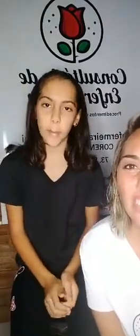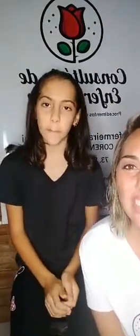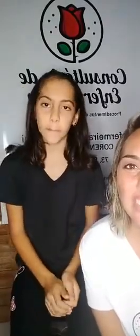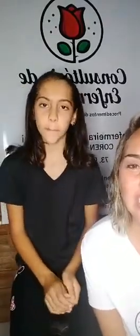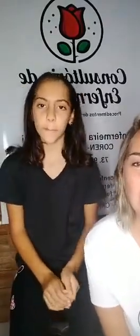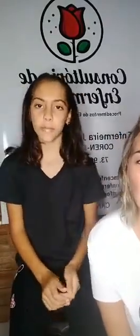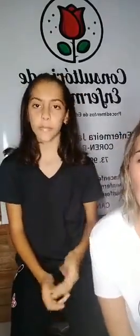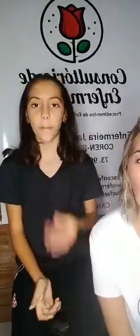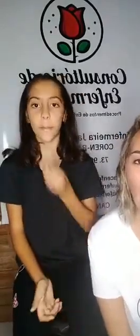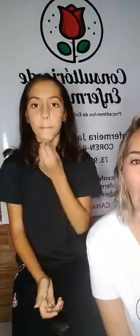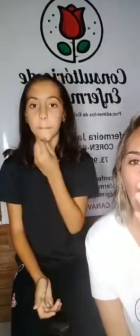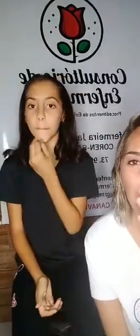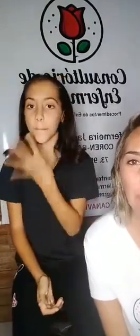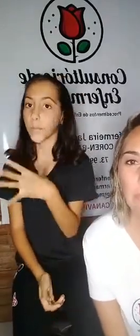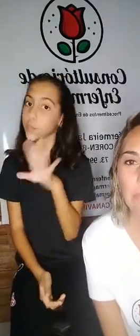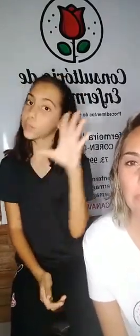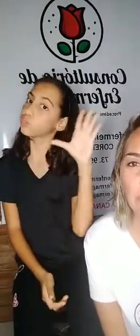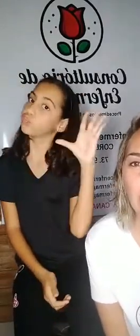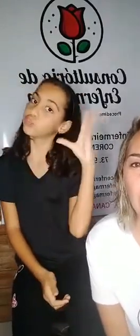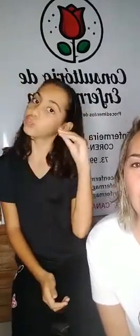boa noite.